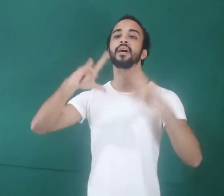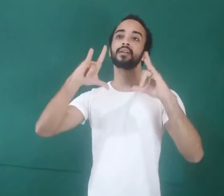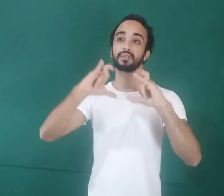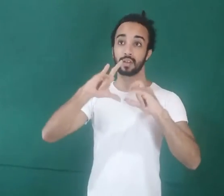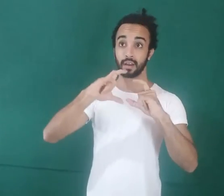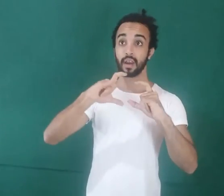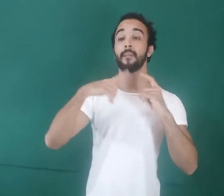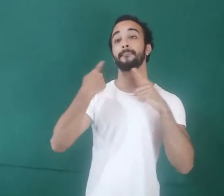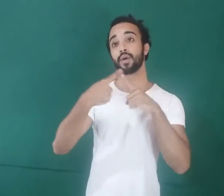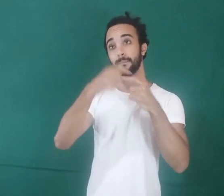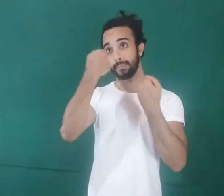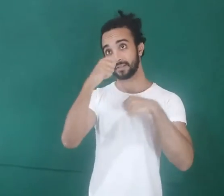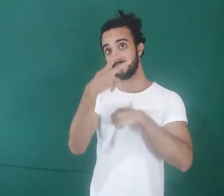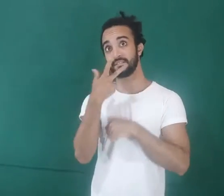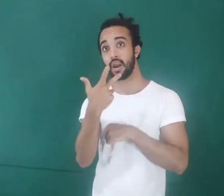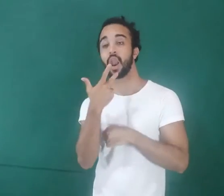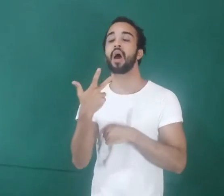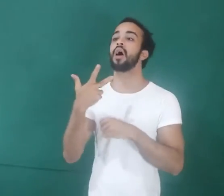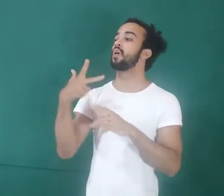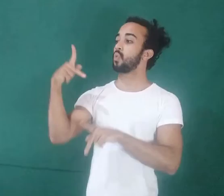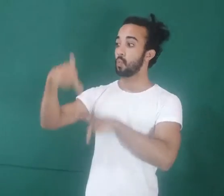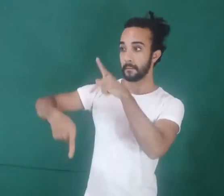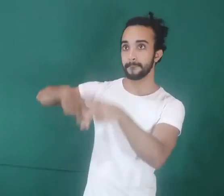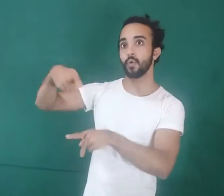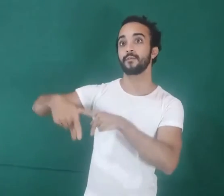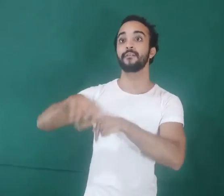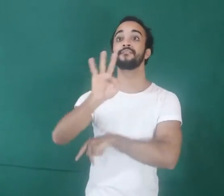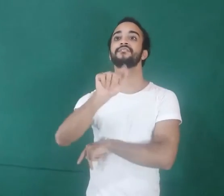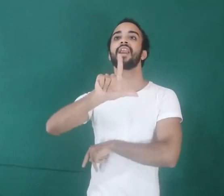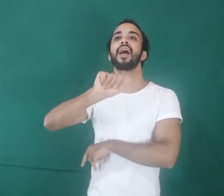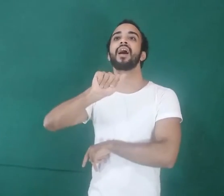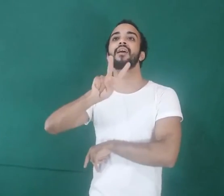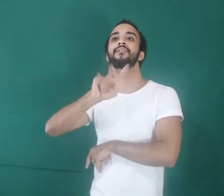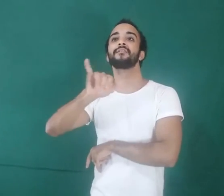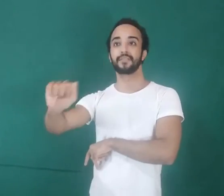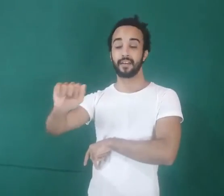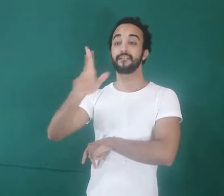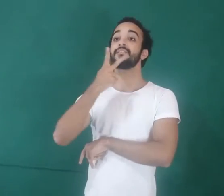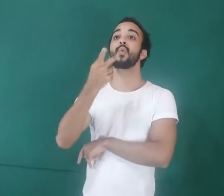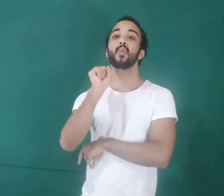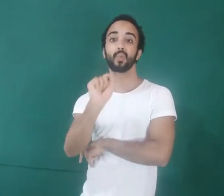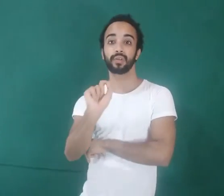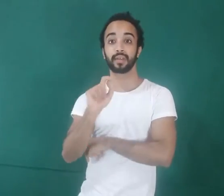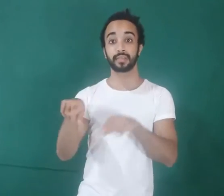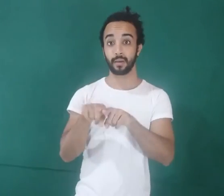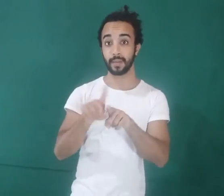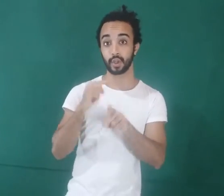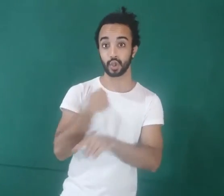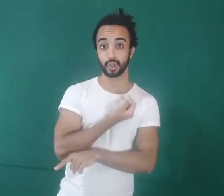nosso público e tal. E Flávia Pinheiro, por outro lado, a gente também falando sobre como é